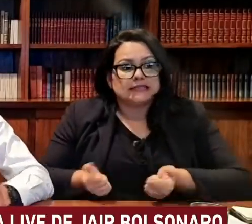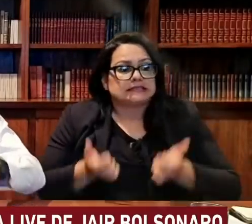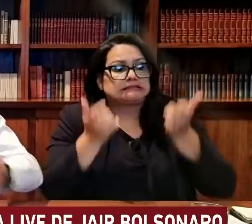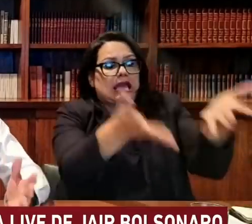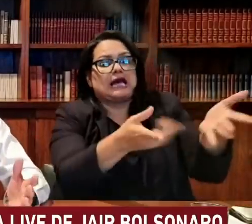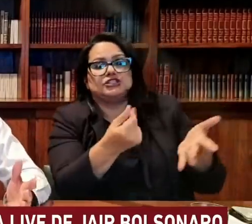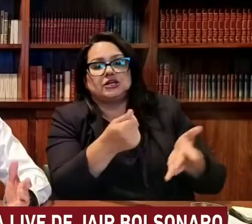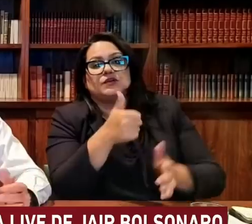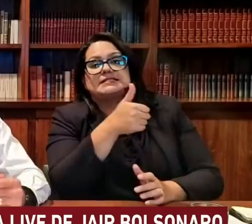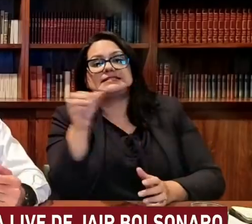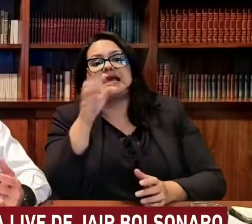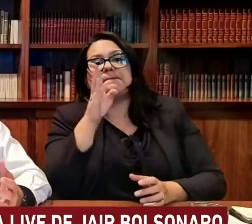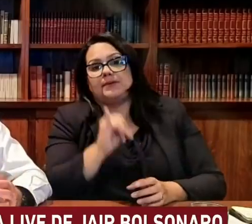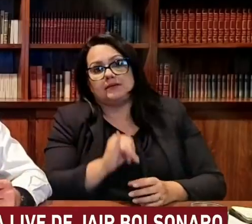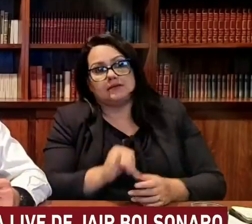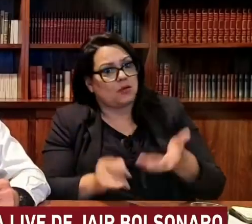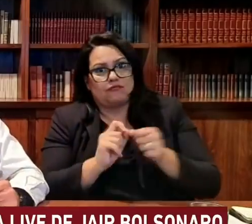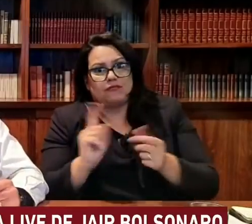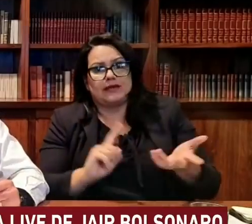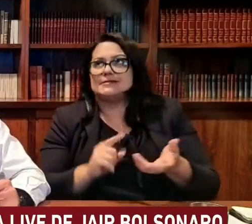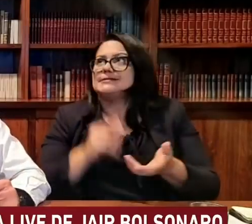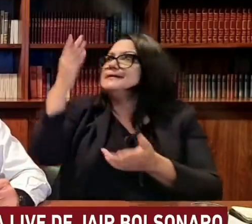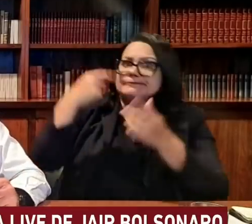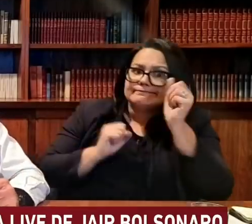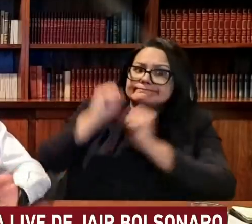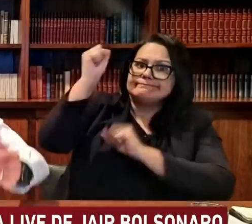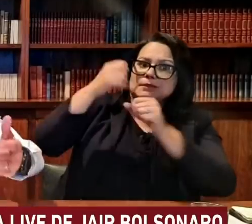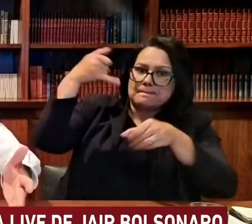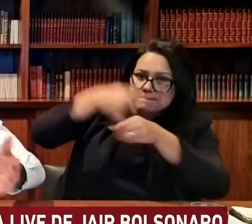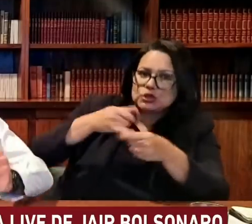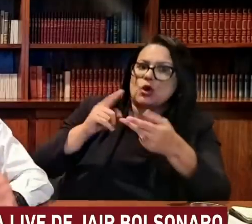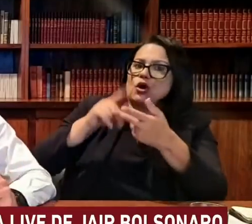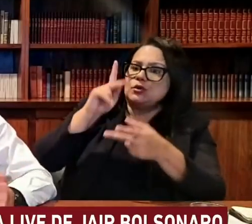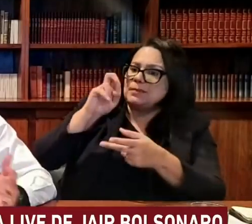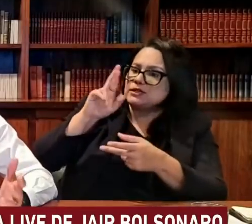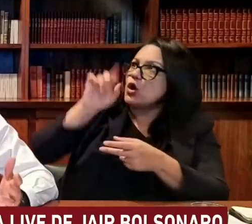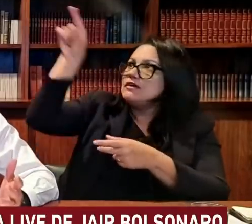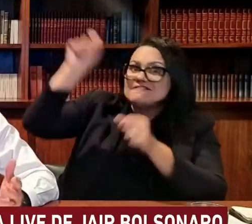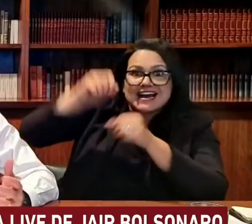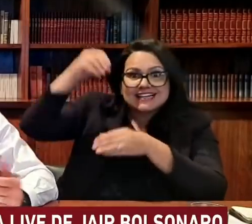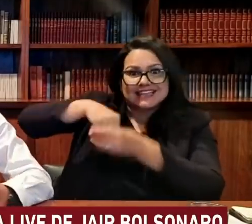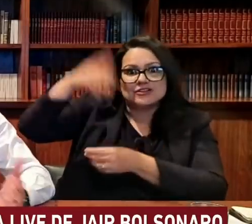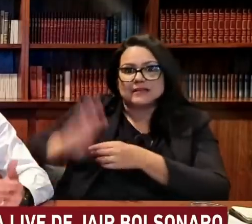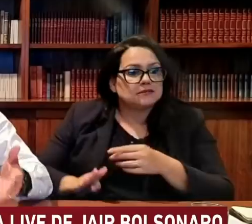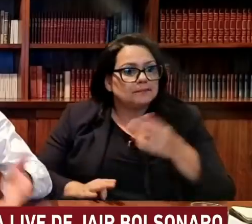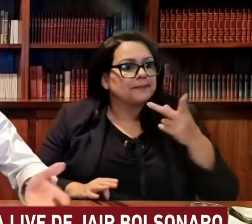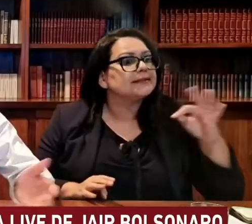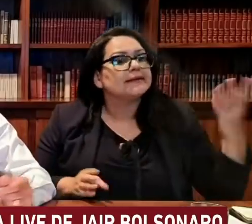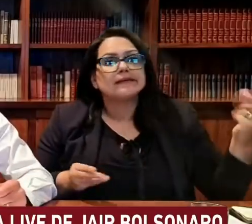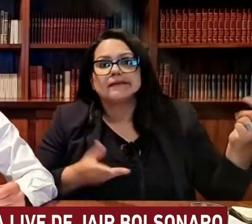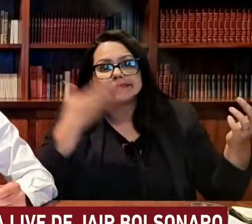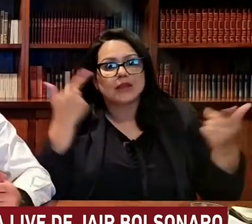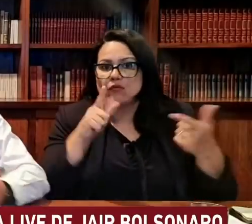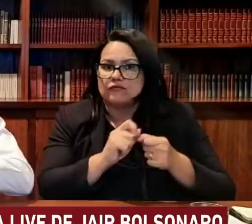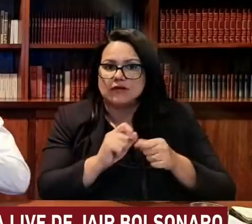E não fez a refinaria. Então, nós dependemos de importação de diesel, de gasolina, entre outras coisas. Isso encarece muito o preço